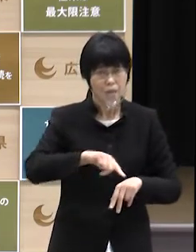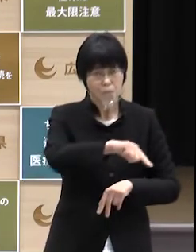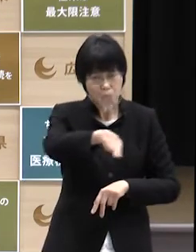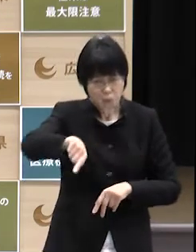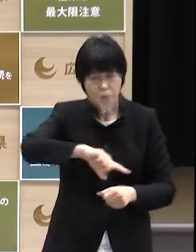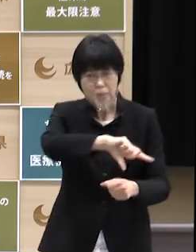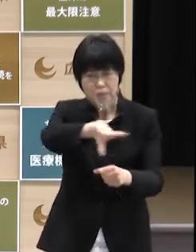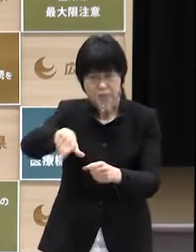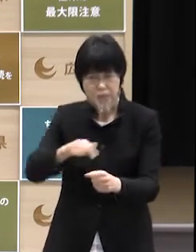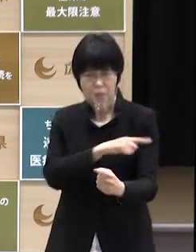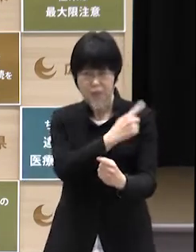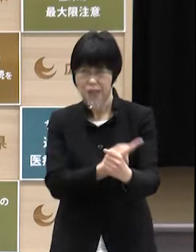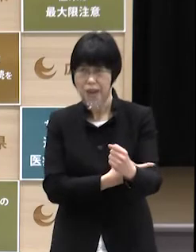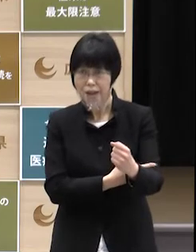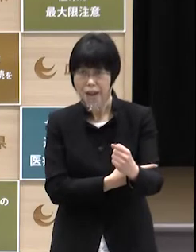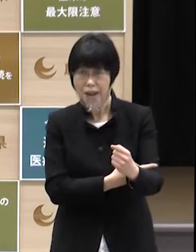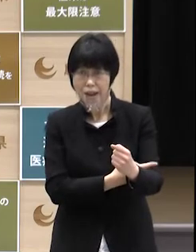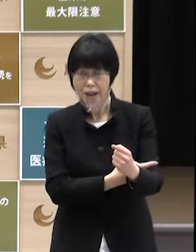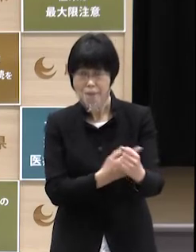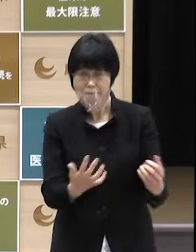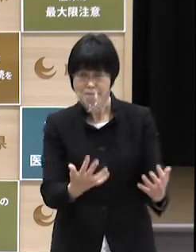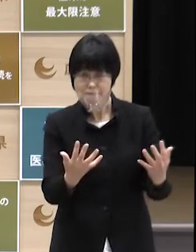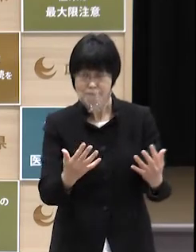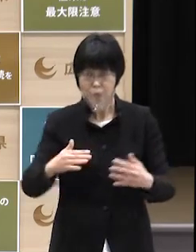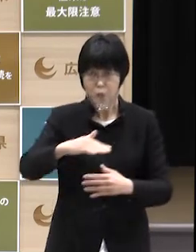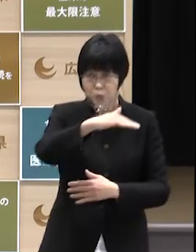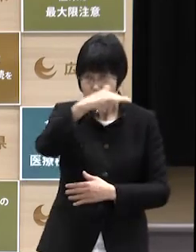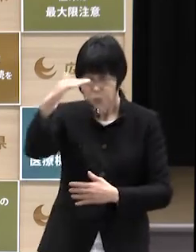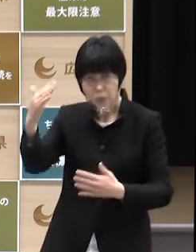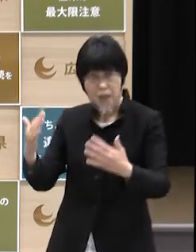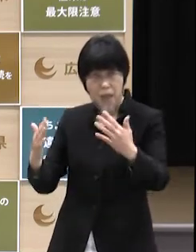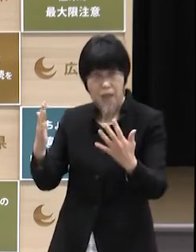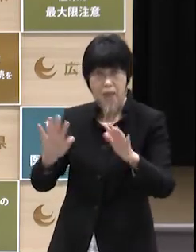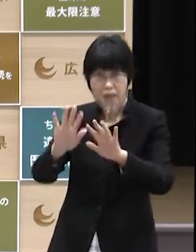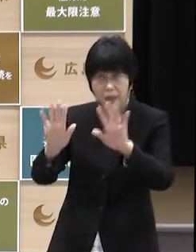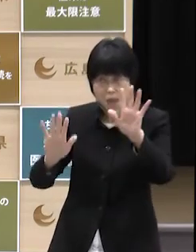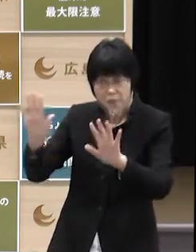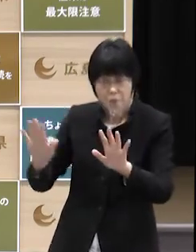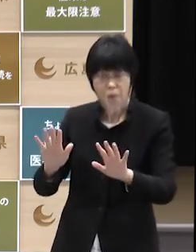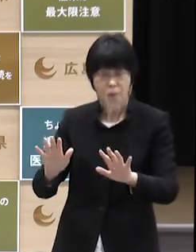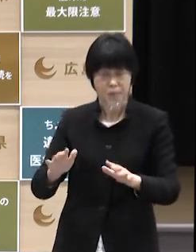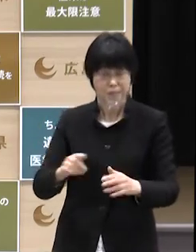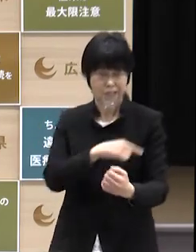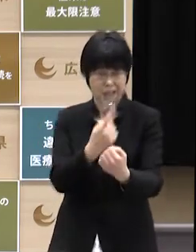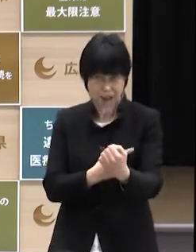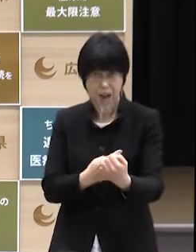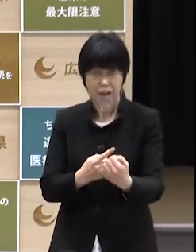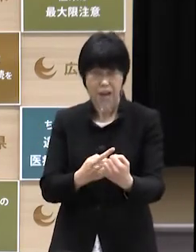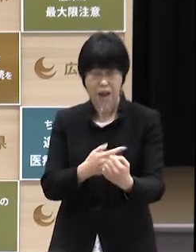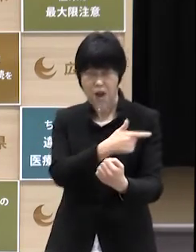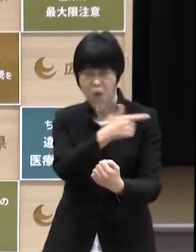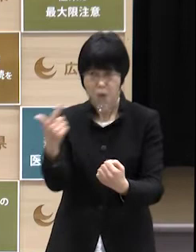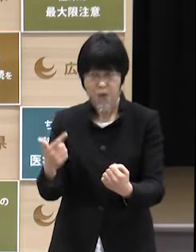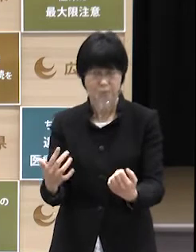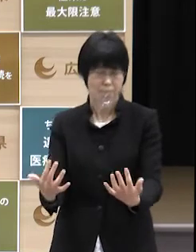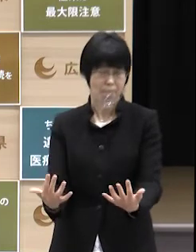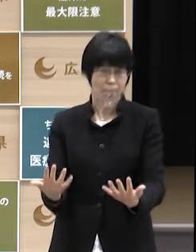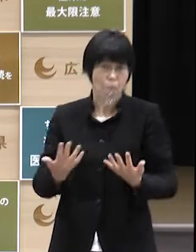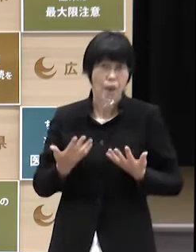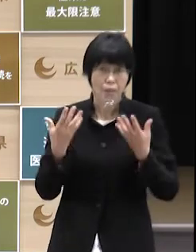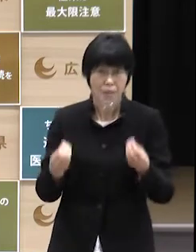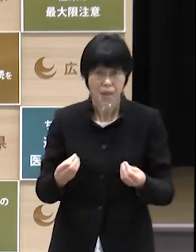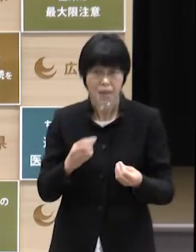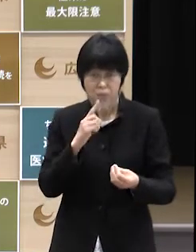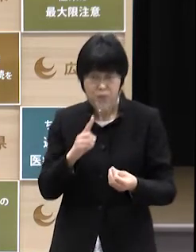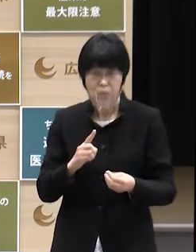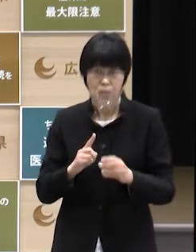この地域の力というかですね、風景の力というのを、大きく、もらったっていうような